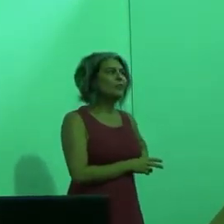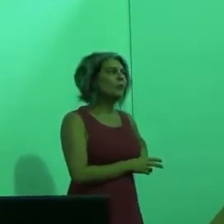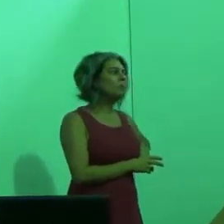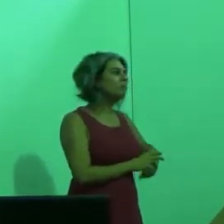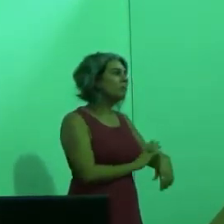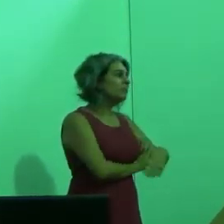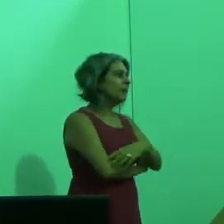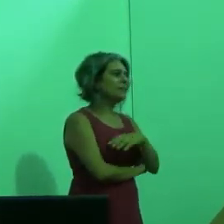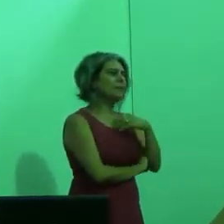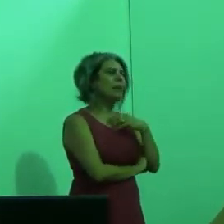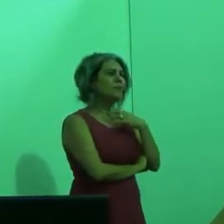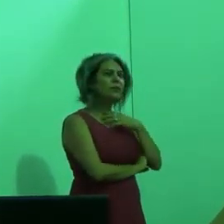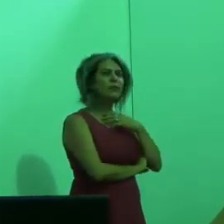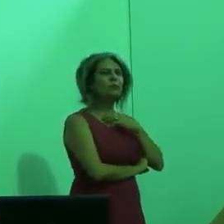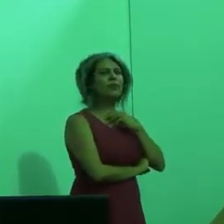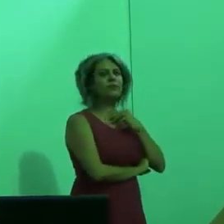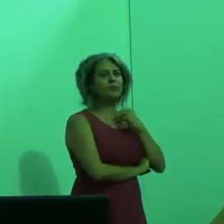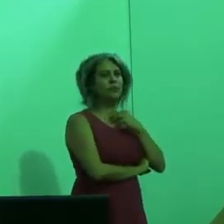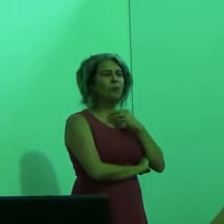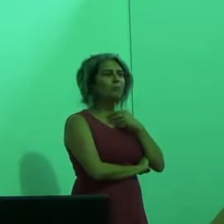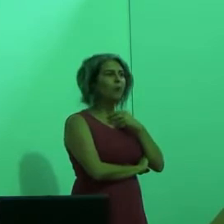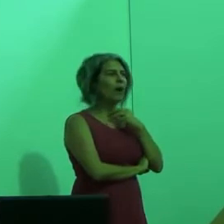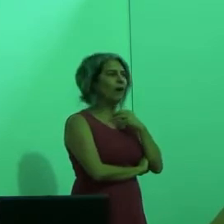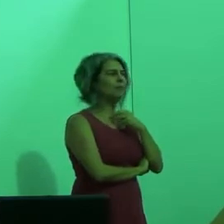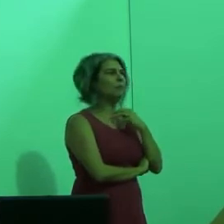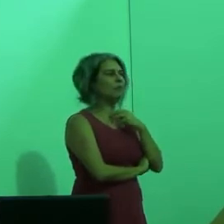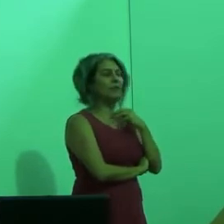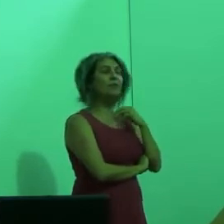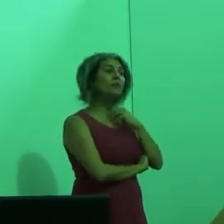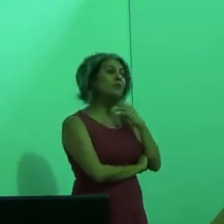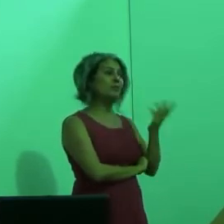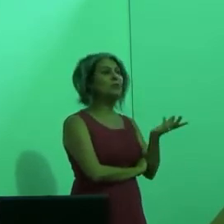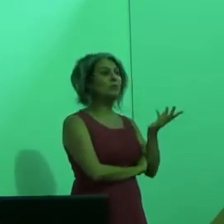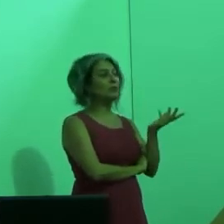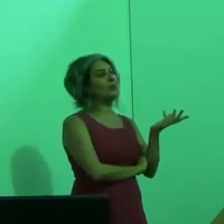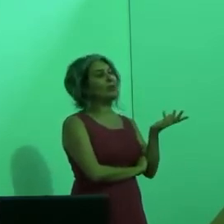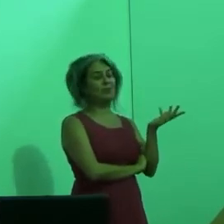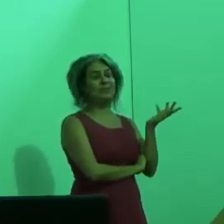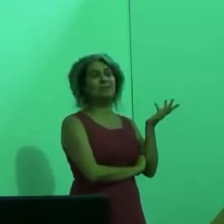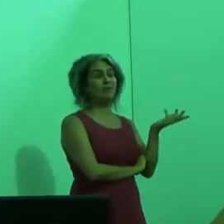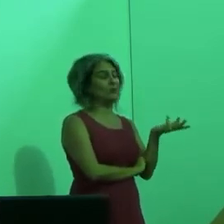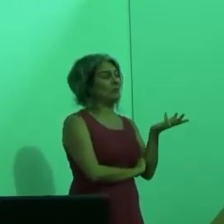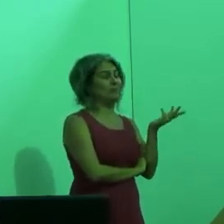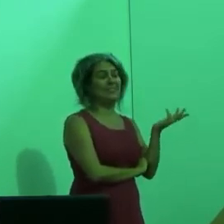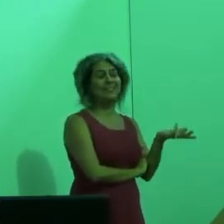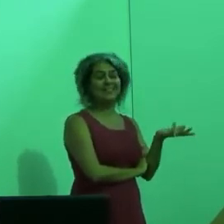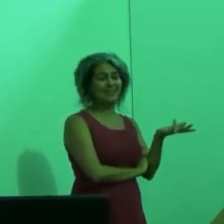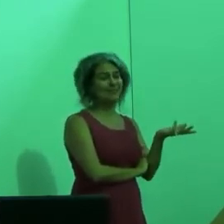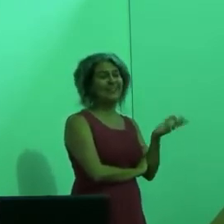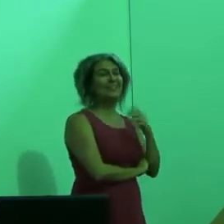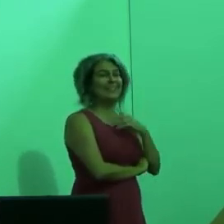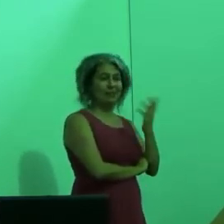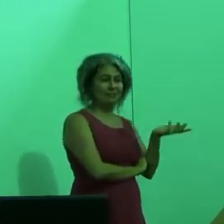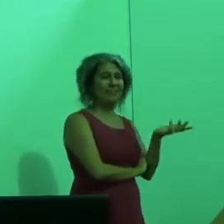estou, assim, mais do que contente, estou honrada por estar. Nunca tinha vindo à biblioteca do Sinótico de Trans, que ela fala, é